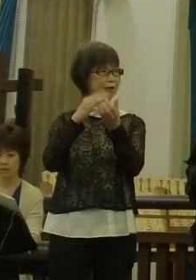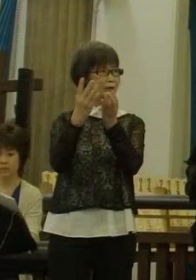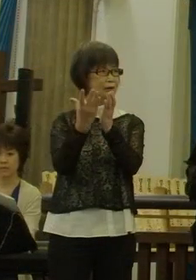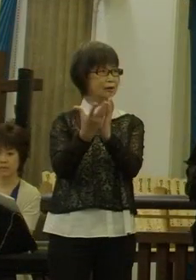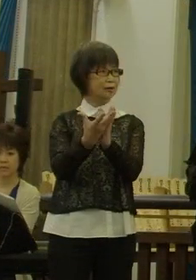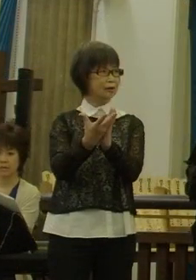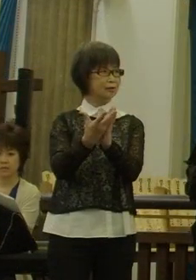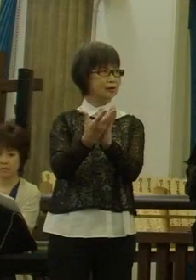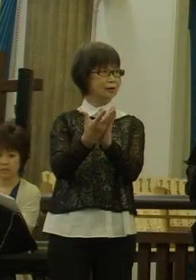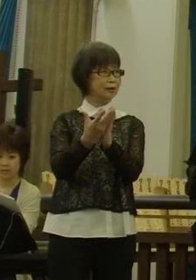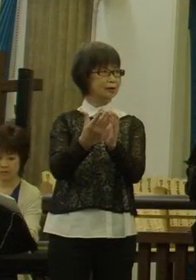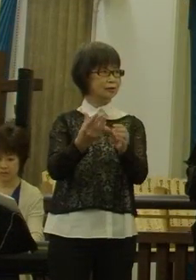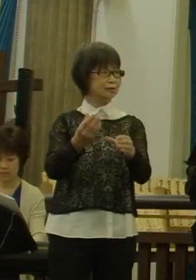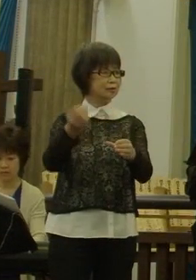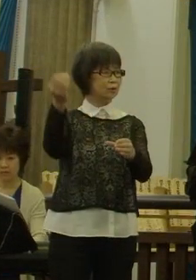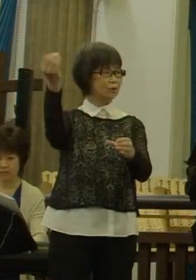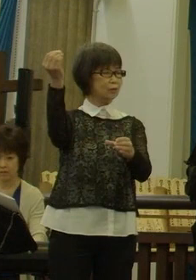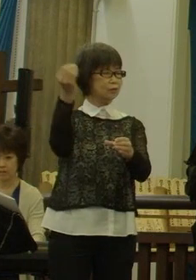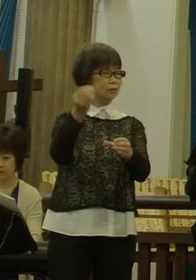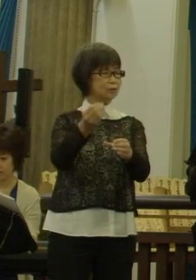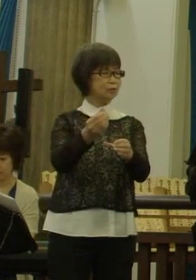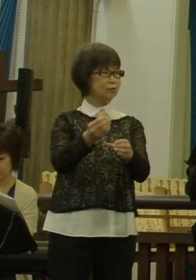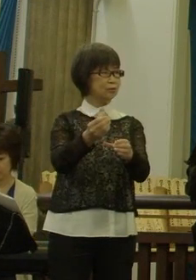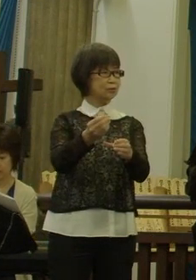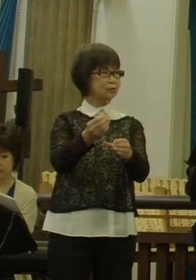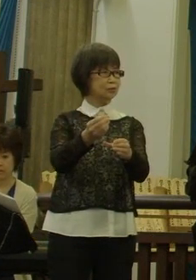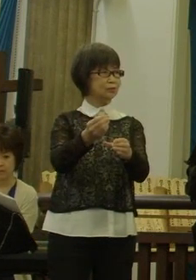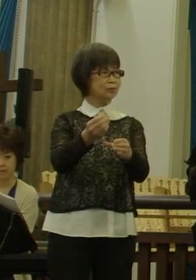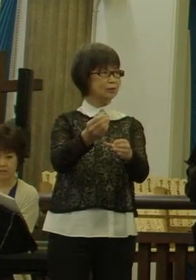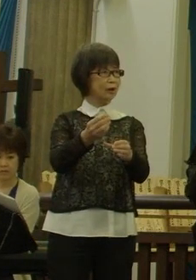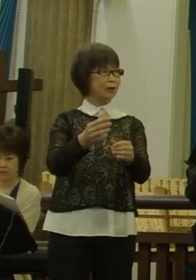花一つ